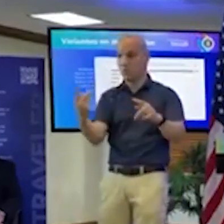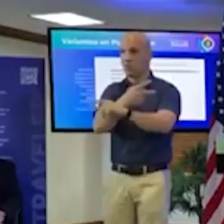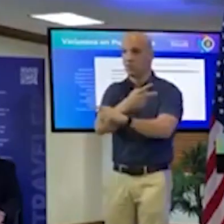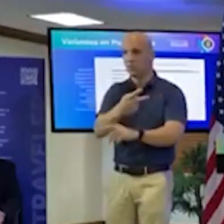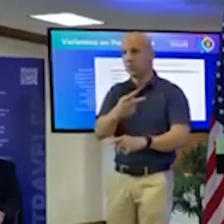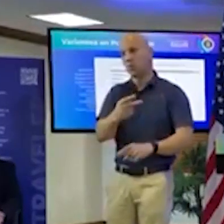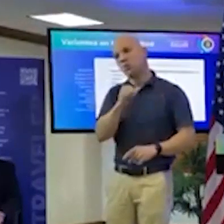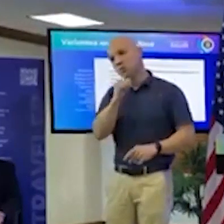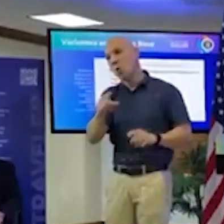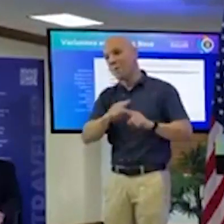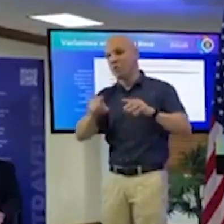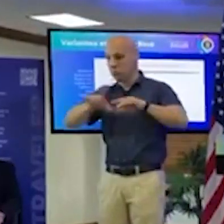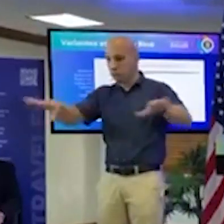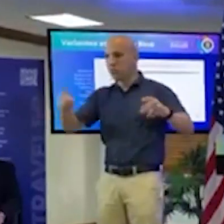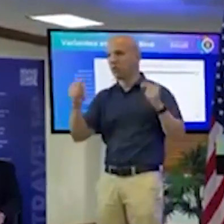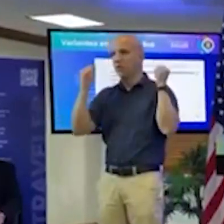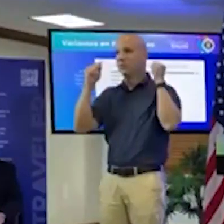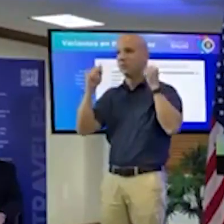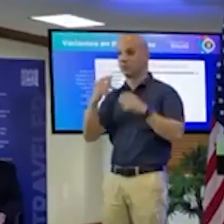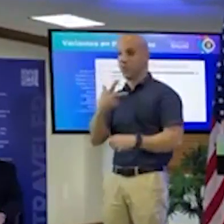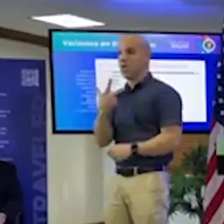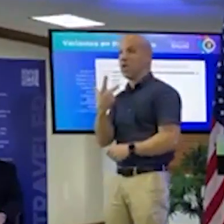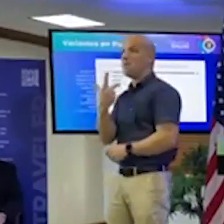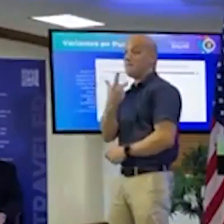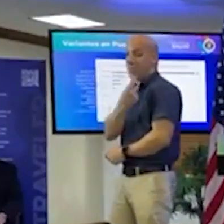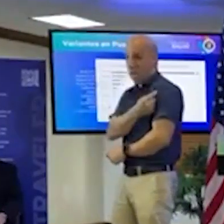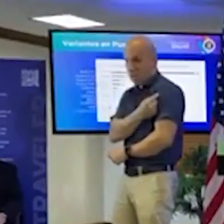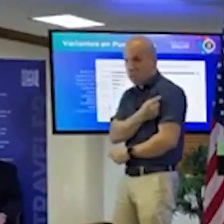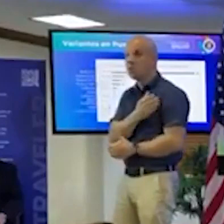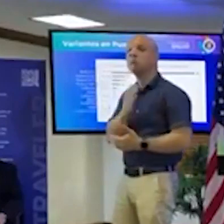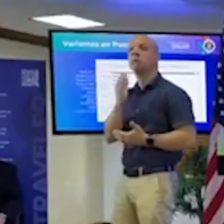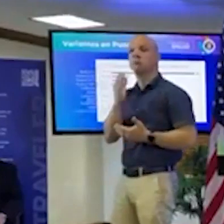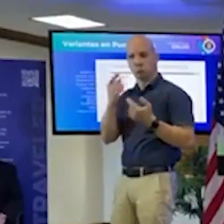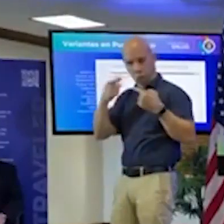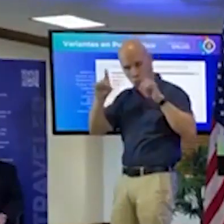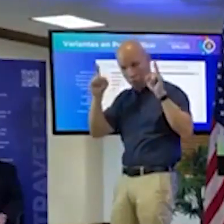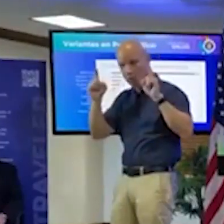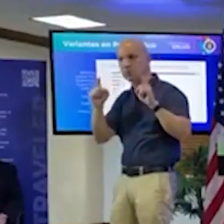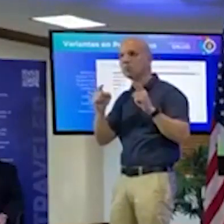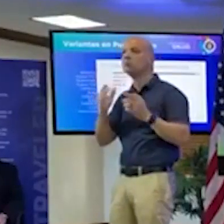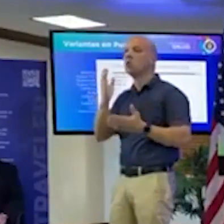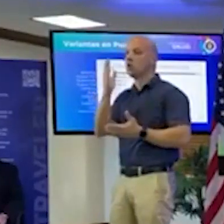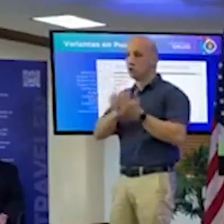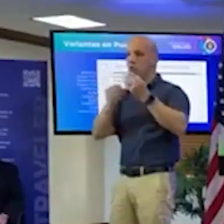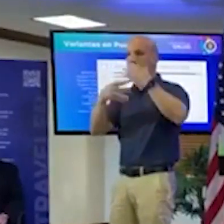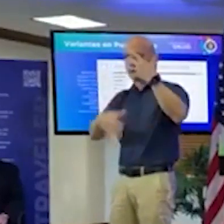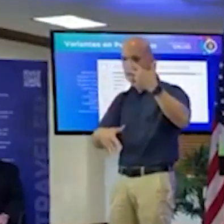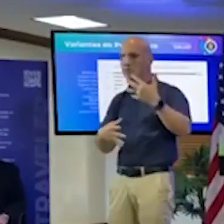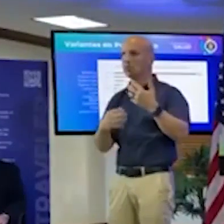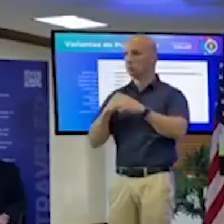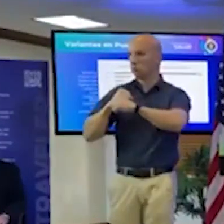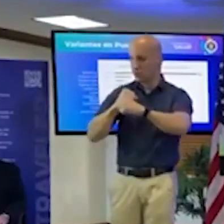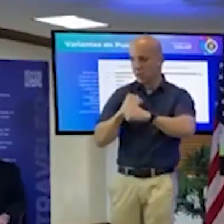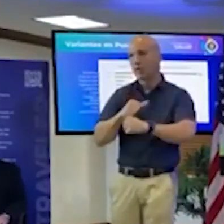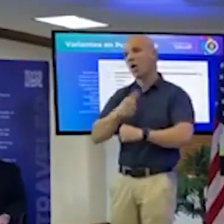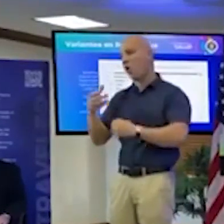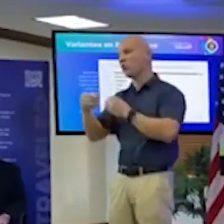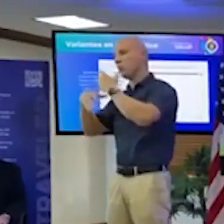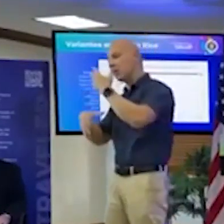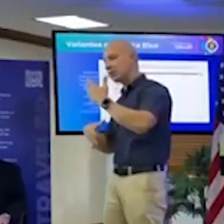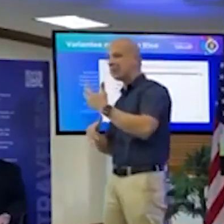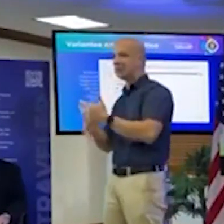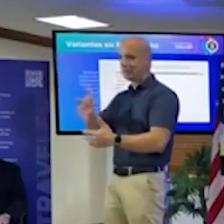rápido. Las vacunas funcionan, en algunas funcionan menos, en otras variantes funcionan más. Y los tratamientos de